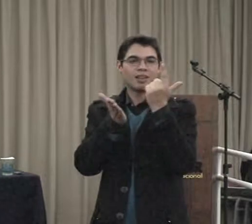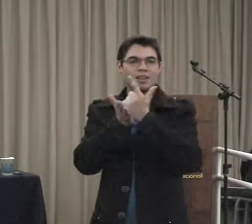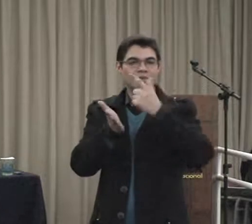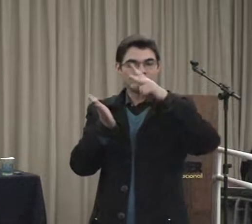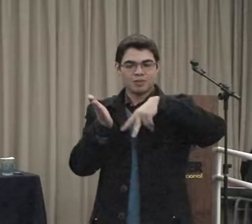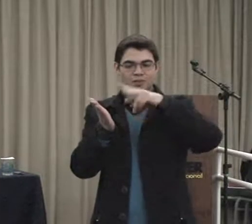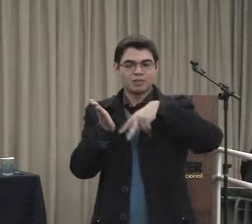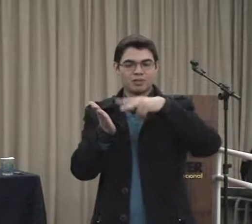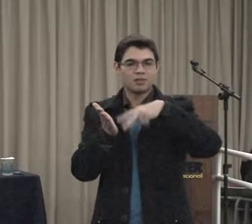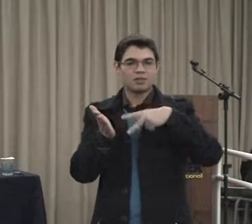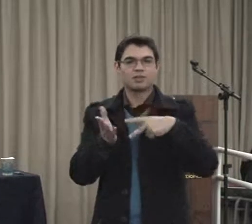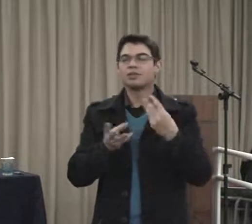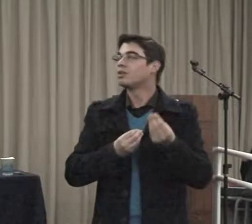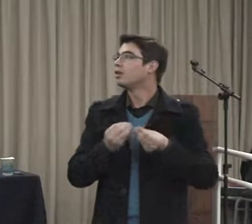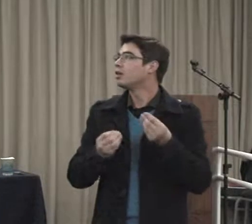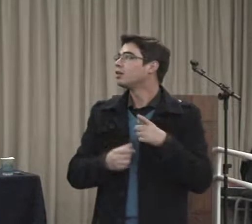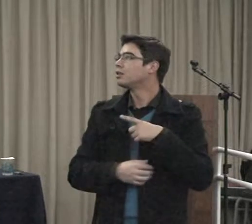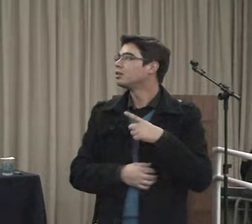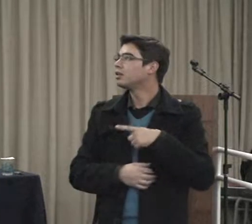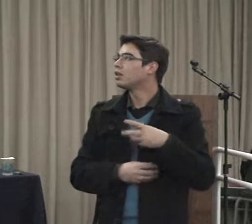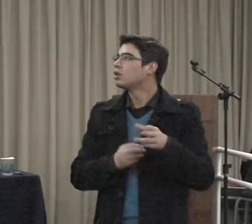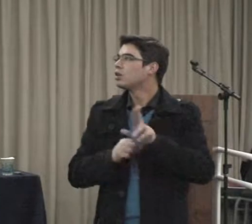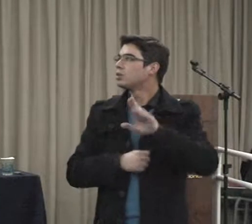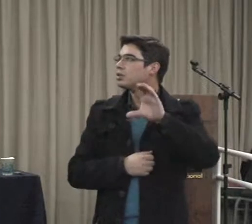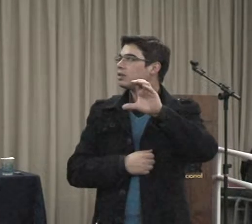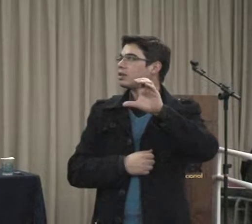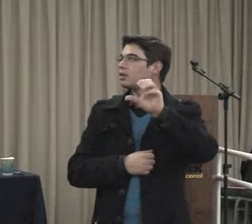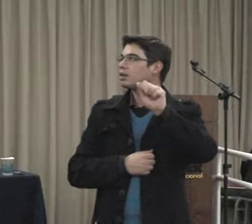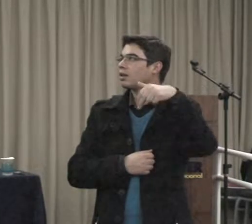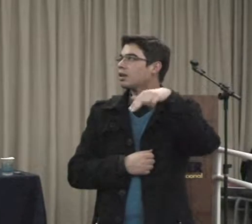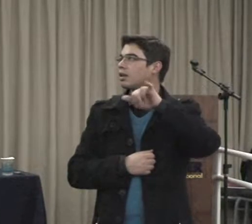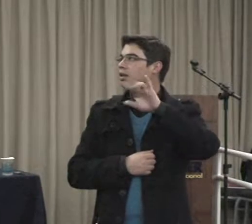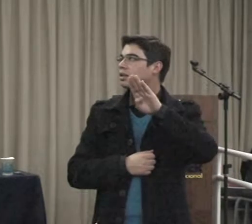o Canibais com Garfo e Faca, do John Elkton, que é um